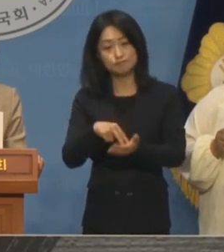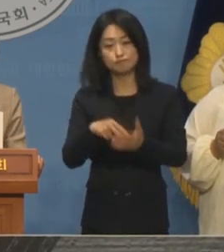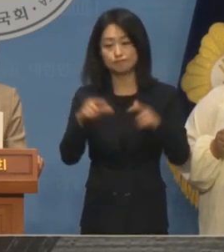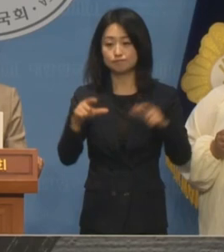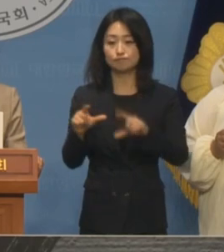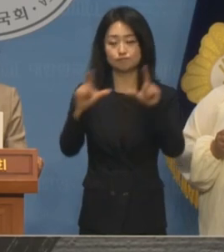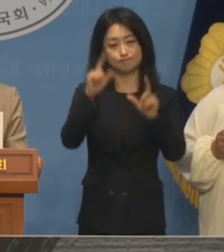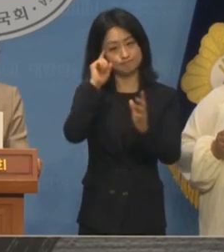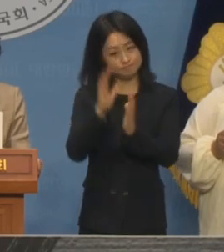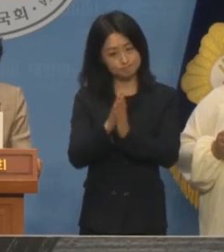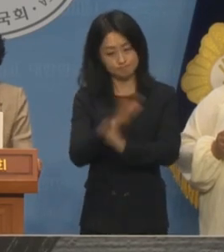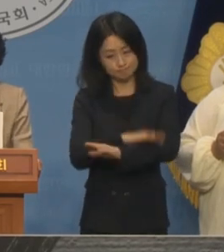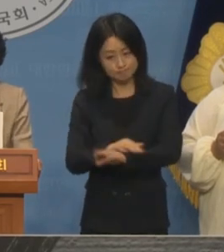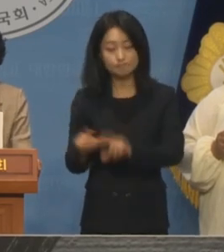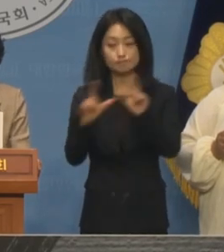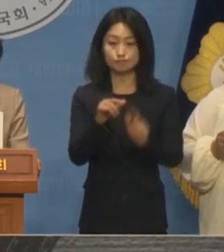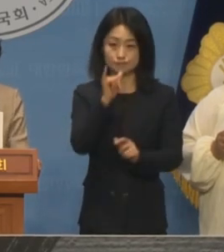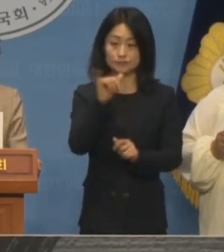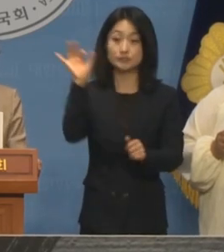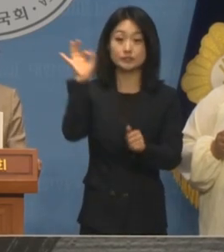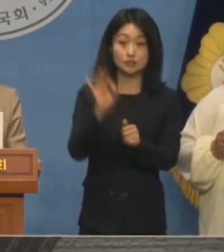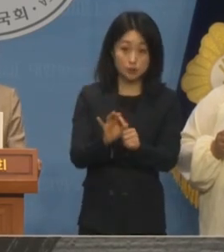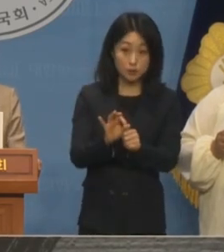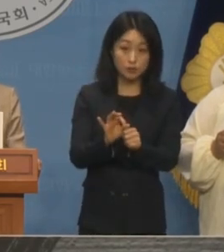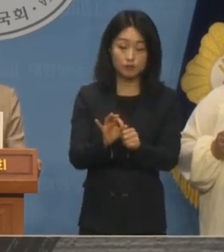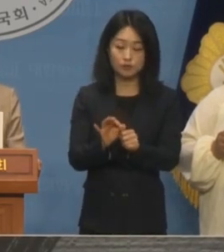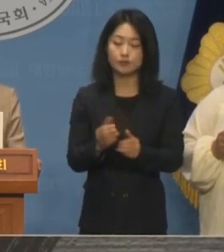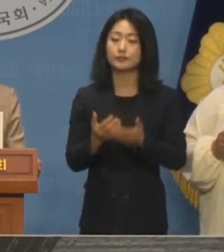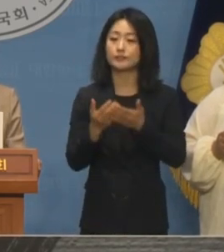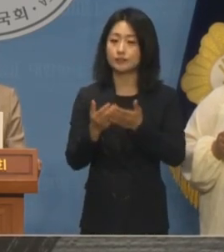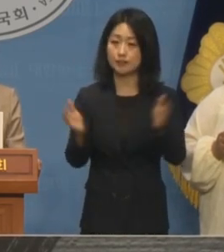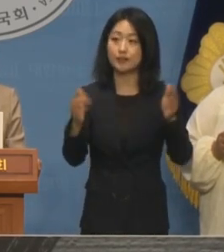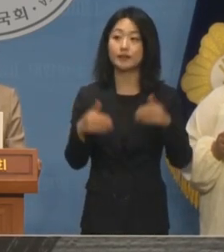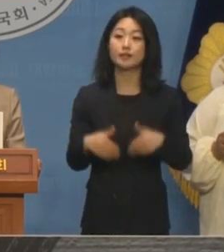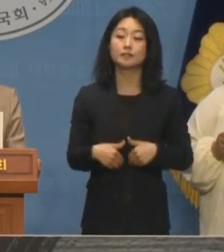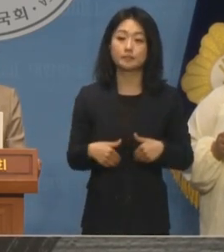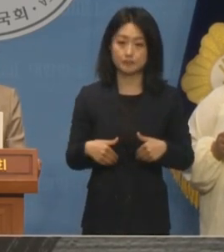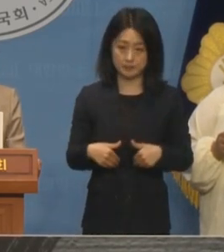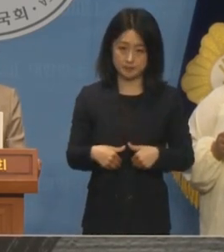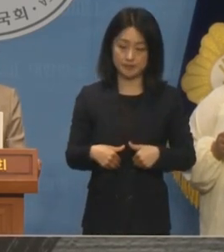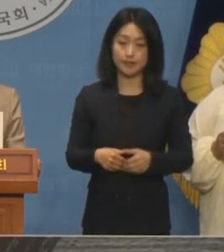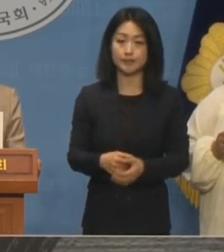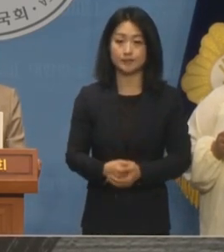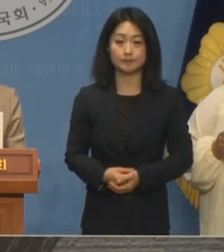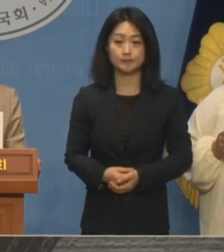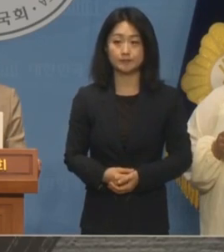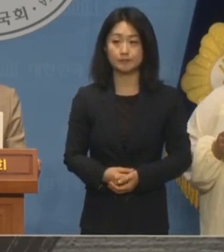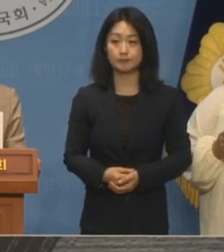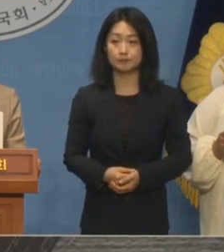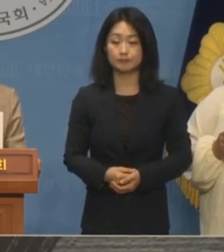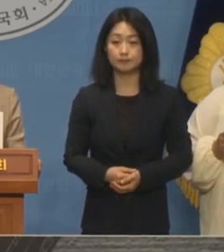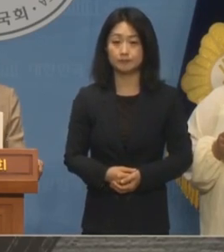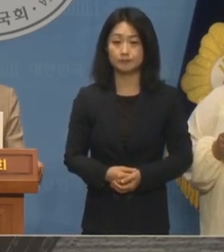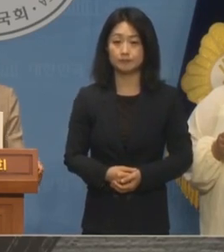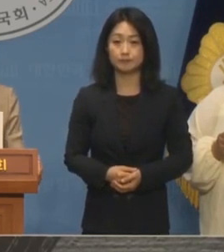하는 그 지원 체계를 더욱 두텁게 해야 할 시기입니다.